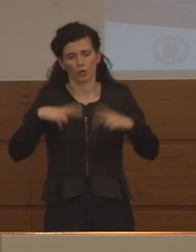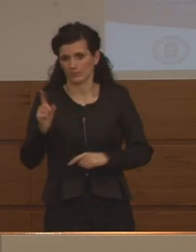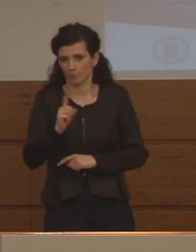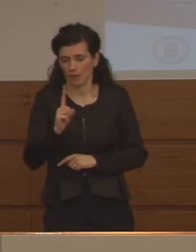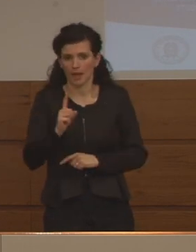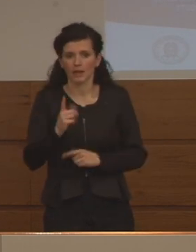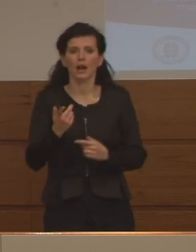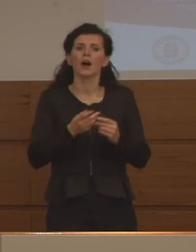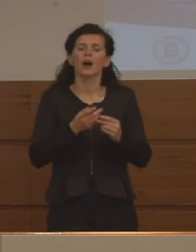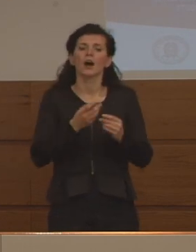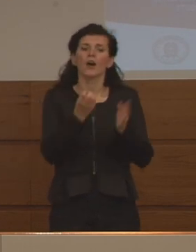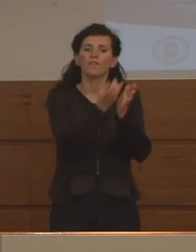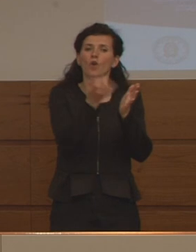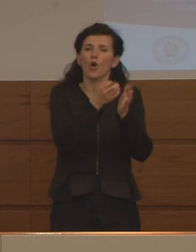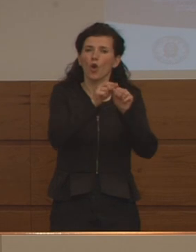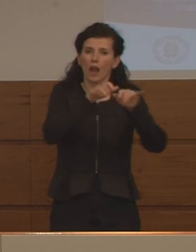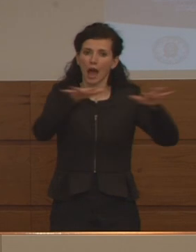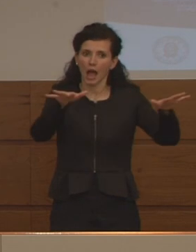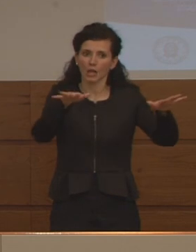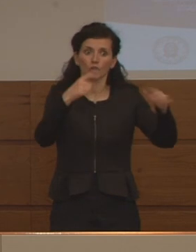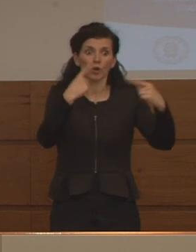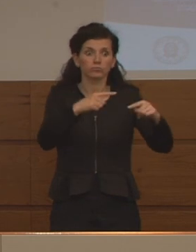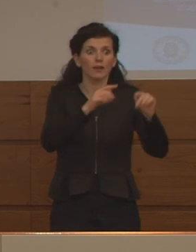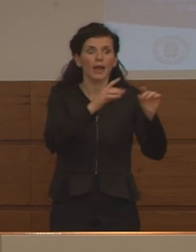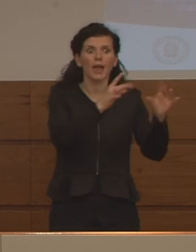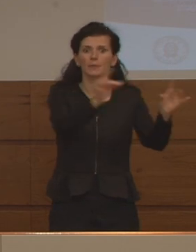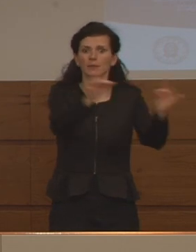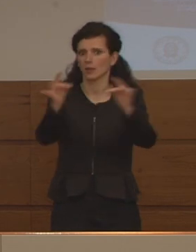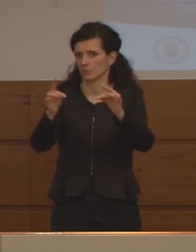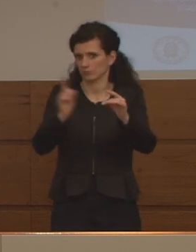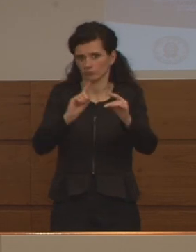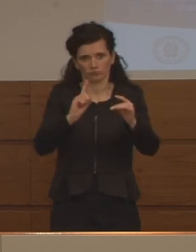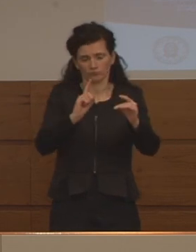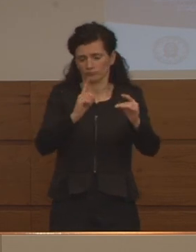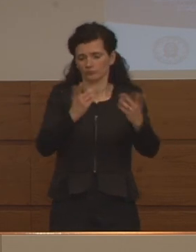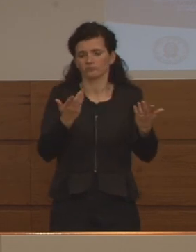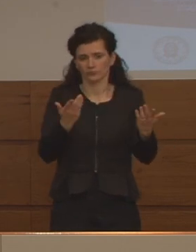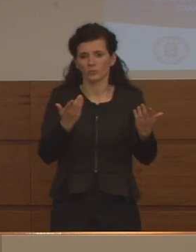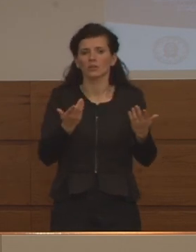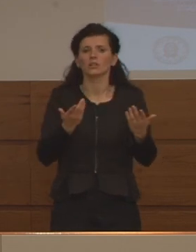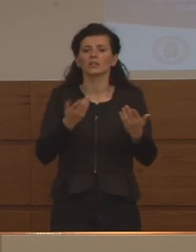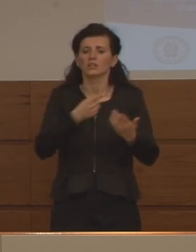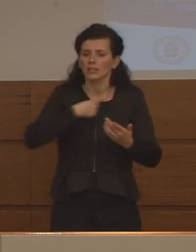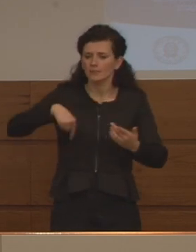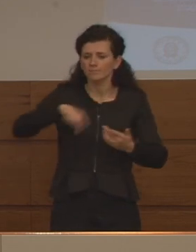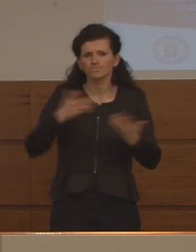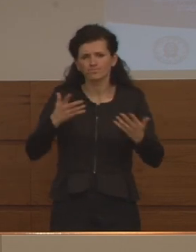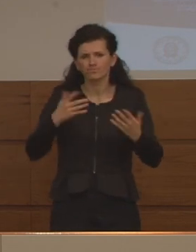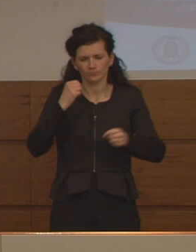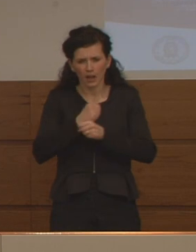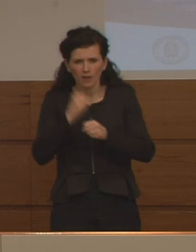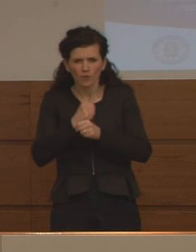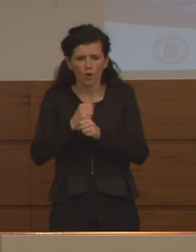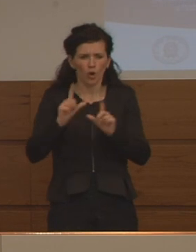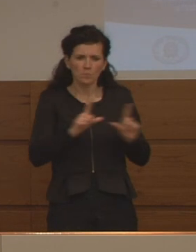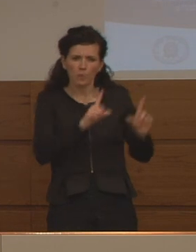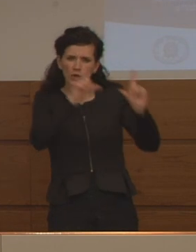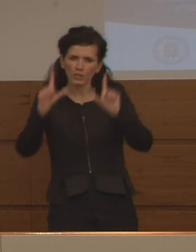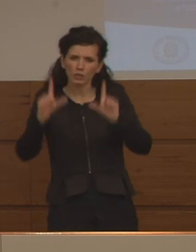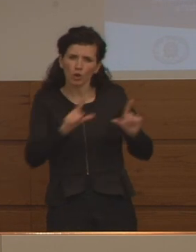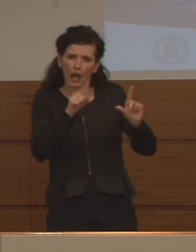si sta facendo è mettere a punto tutto il sistema sia di monitoraggio di questi eventuali focolai